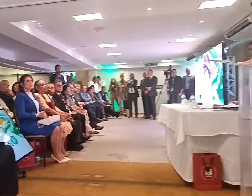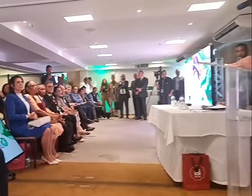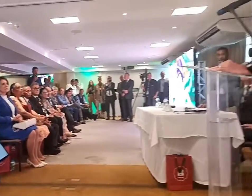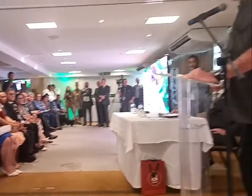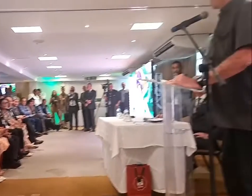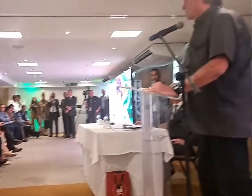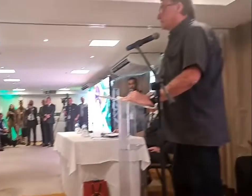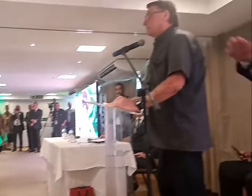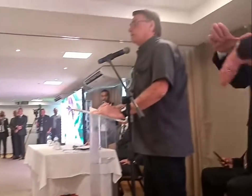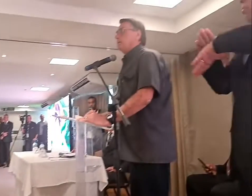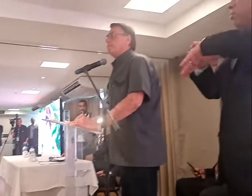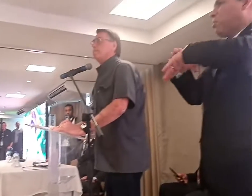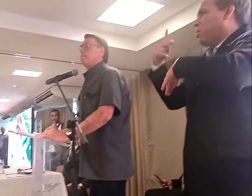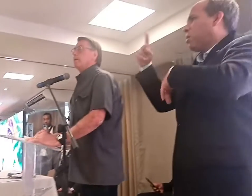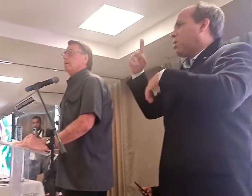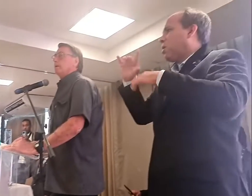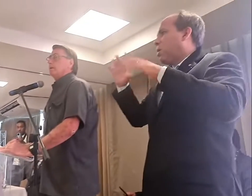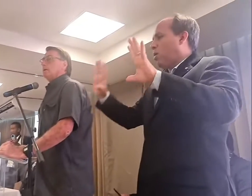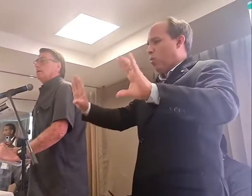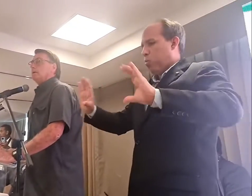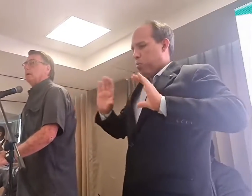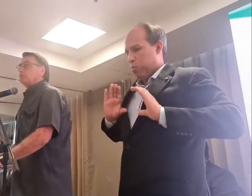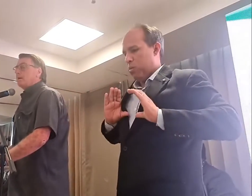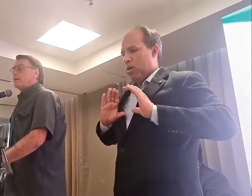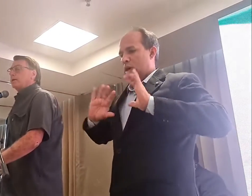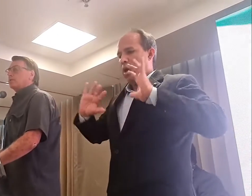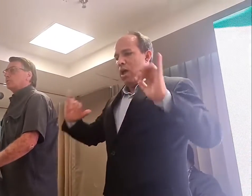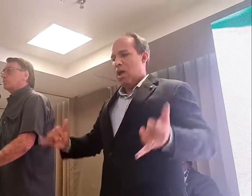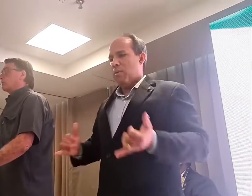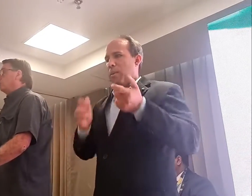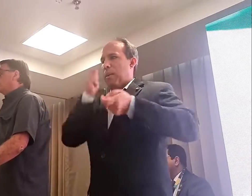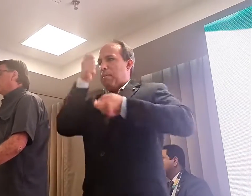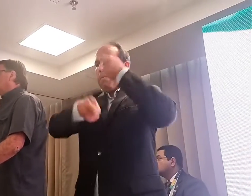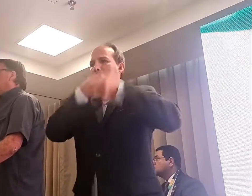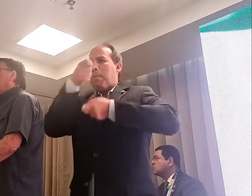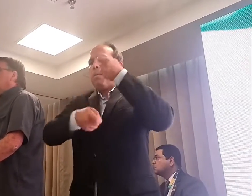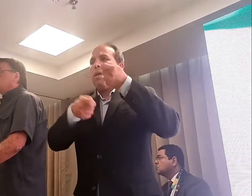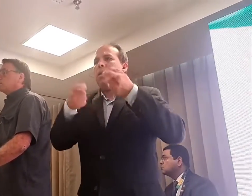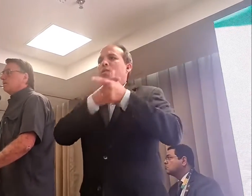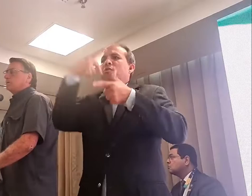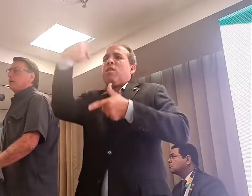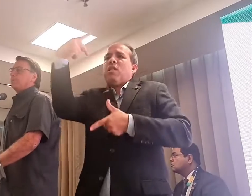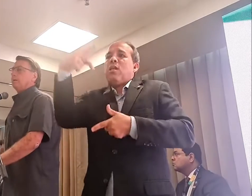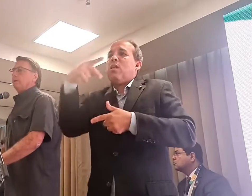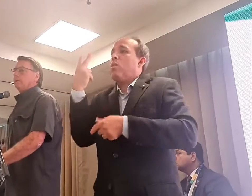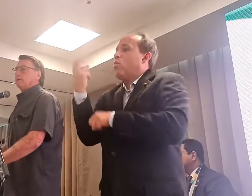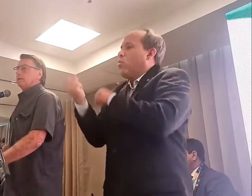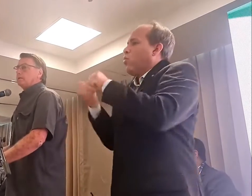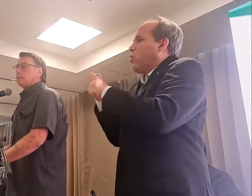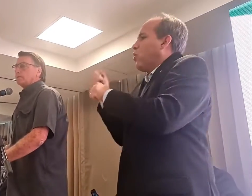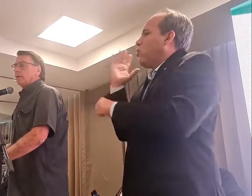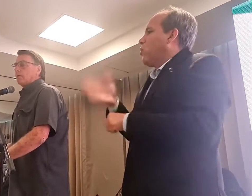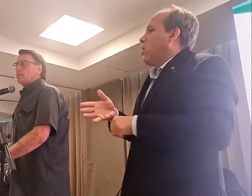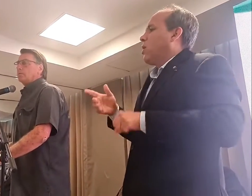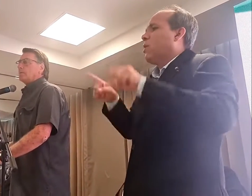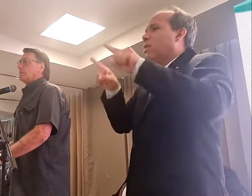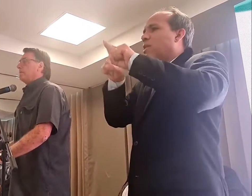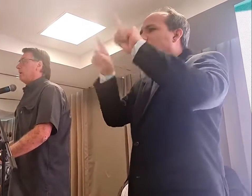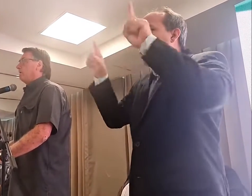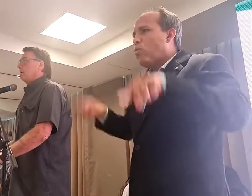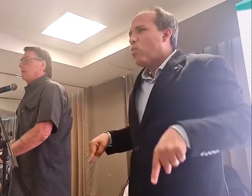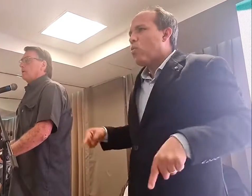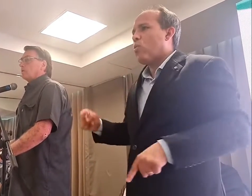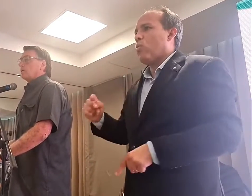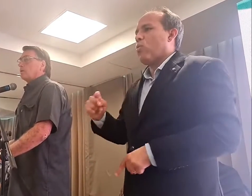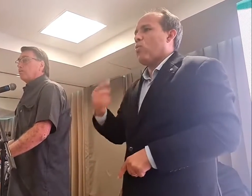Eles botaram suas contas em dia. E há 2 anos, o senhor não vê nenhum servidor estadual ou